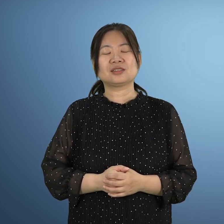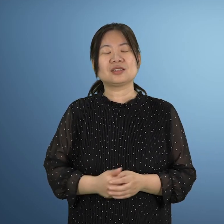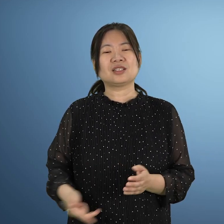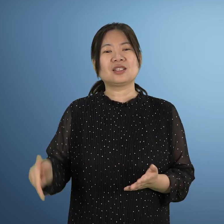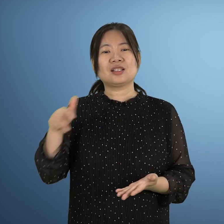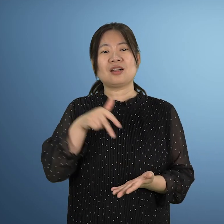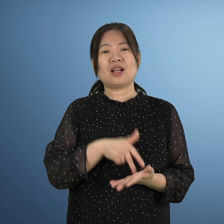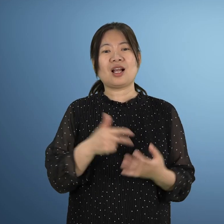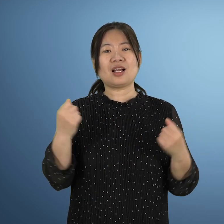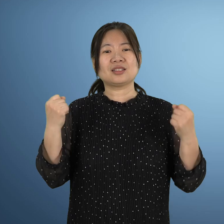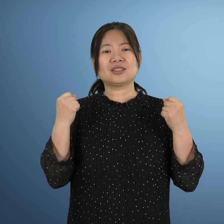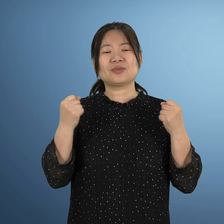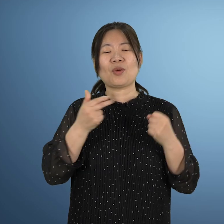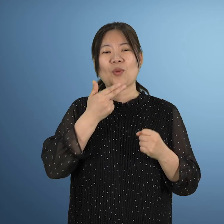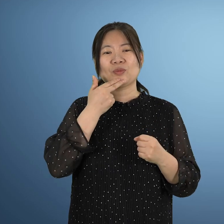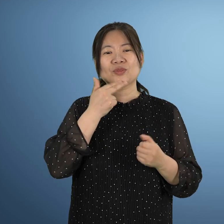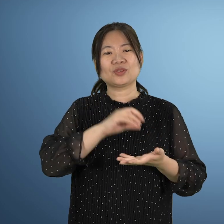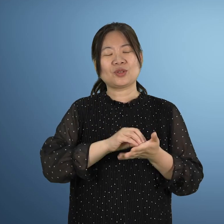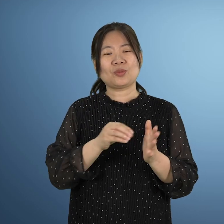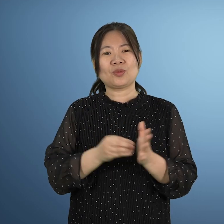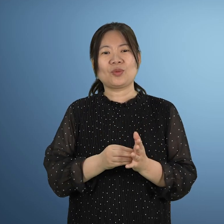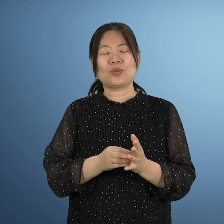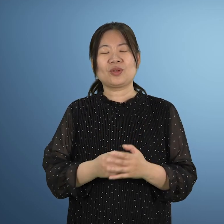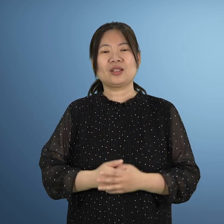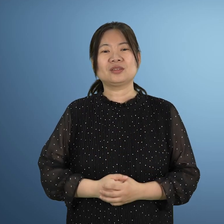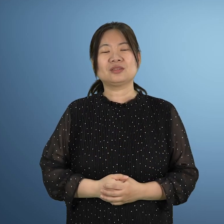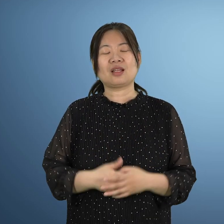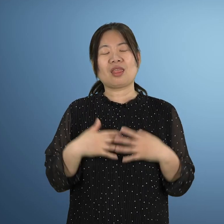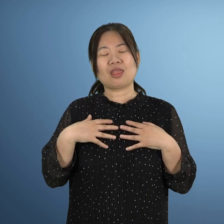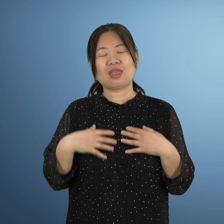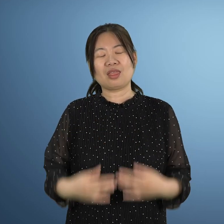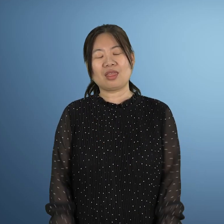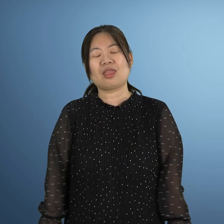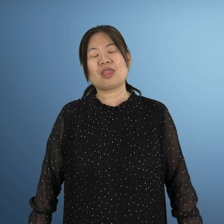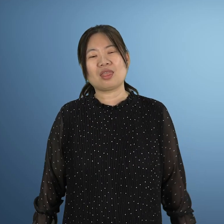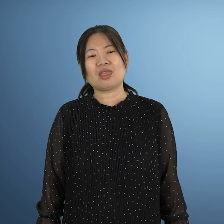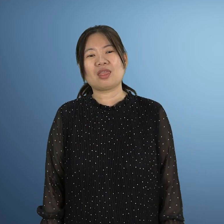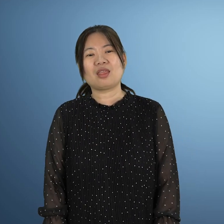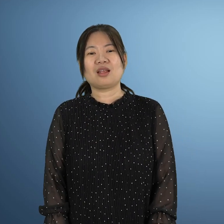힘이 없을 정도로 지쳐 있어요.